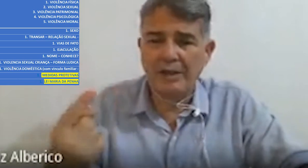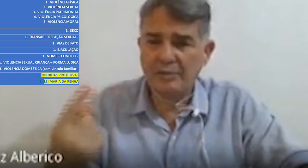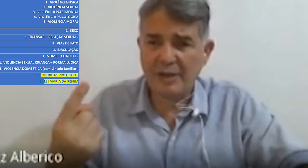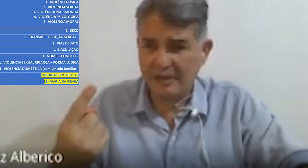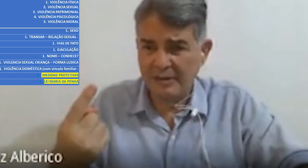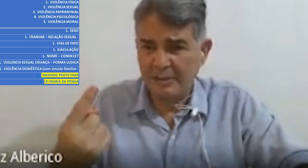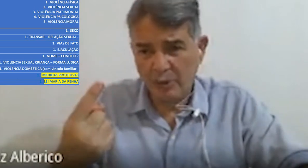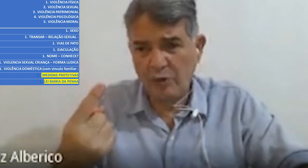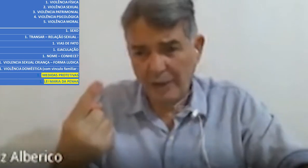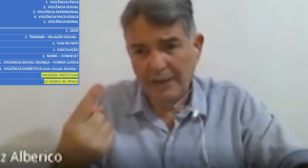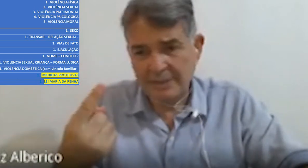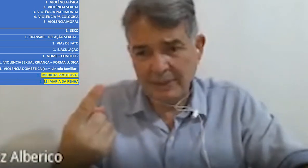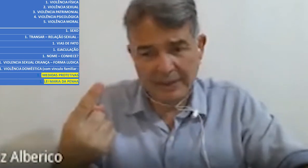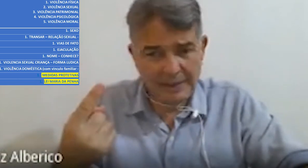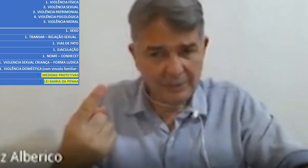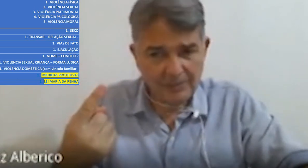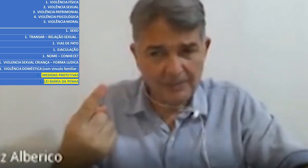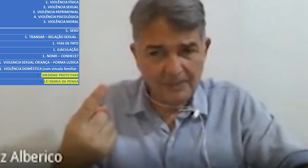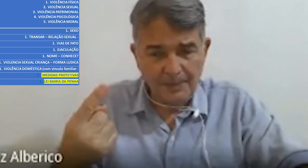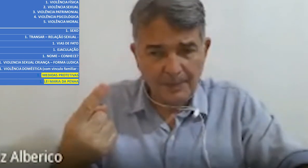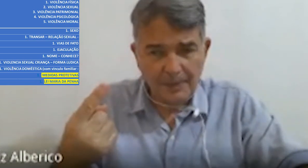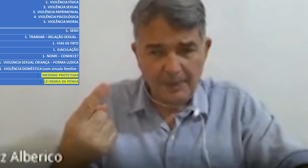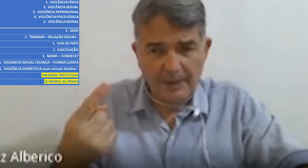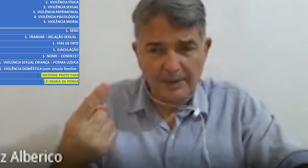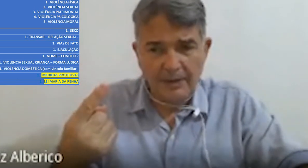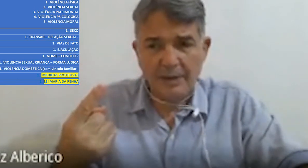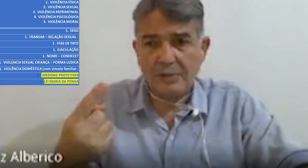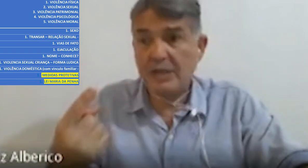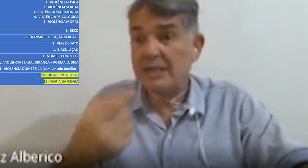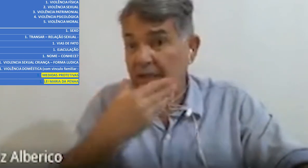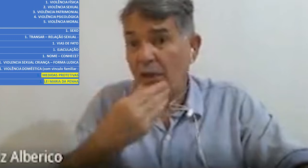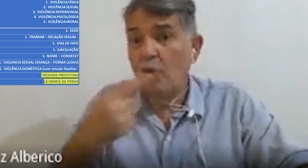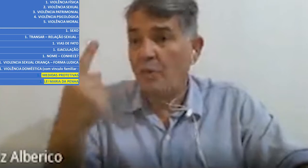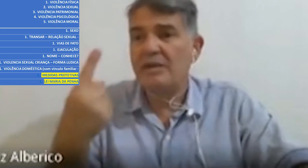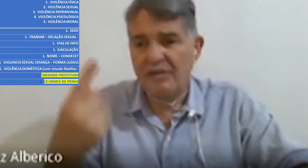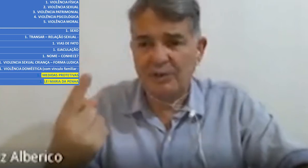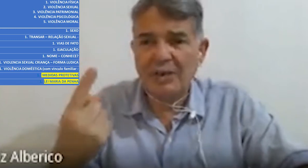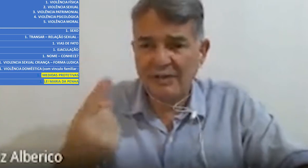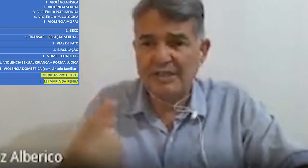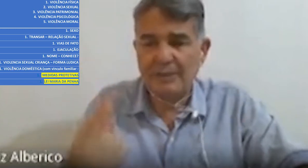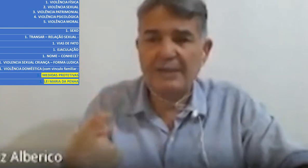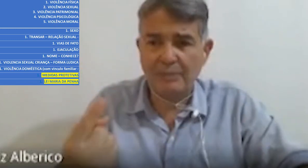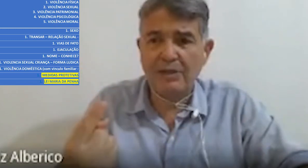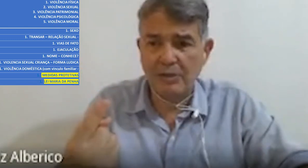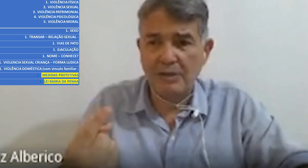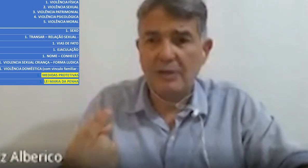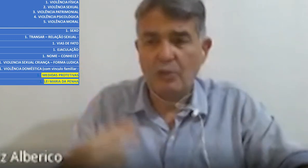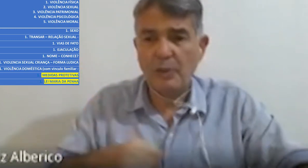que vá provocar essa penetração. Então, se ele disser que é um homem de fato, aí vai ser praticamente o